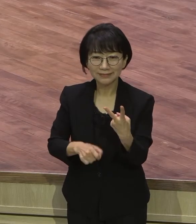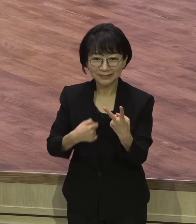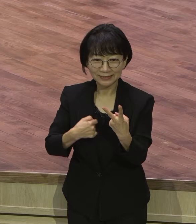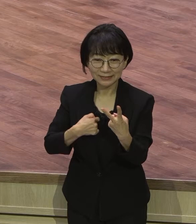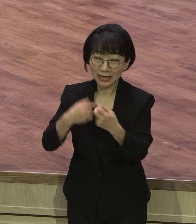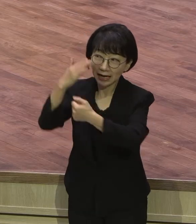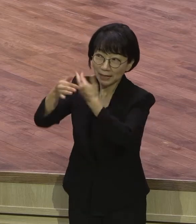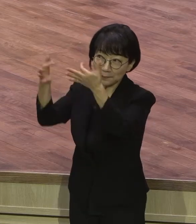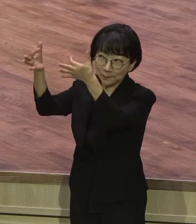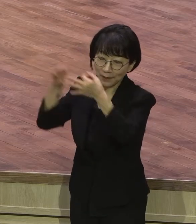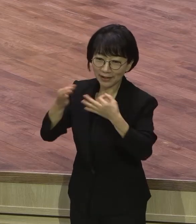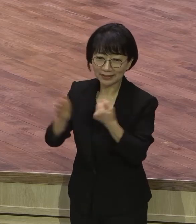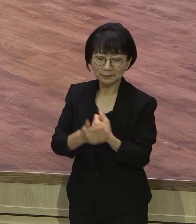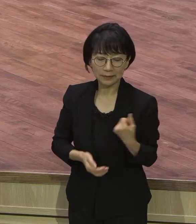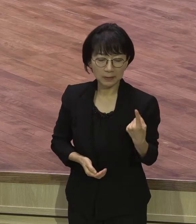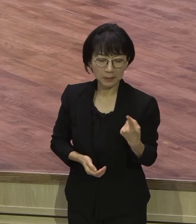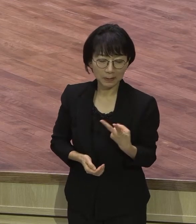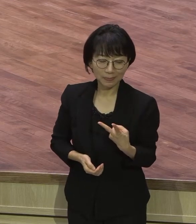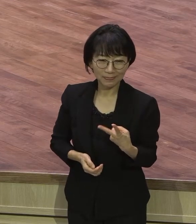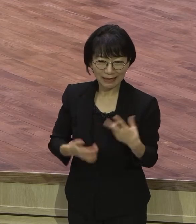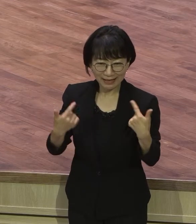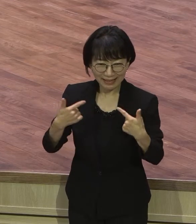보고 계시잖아요.